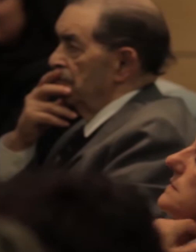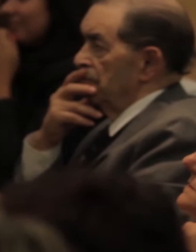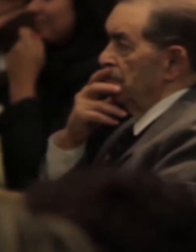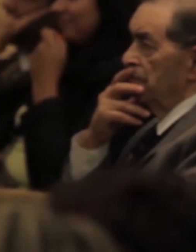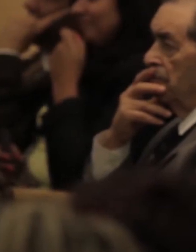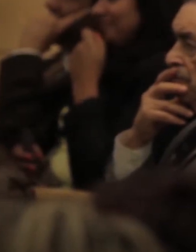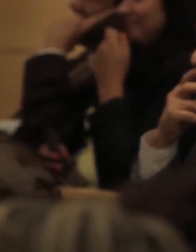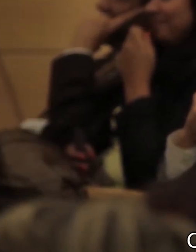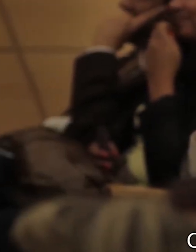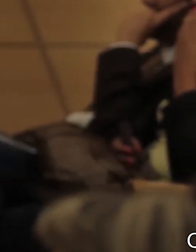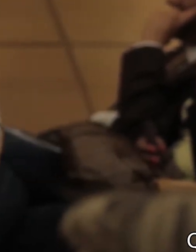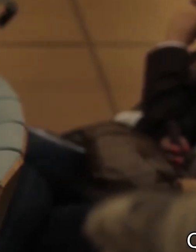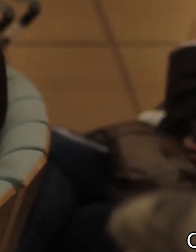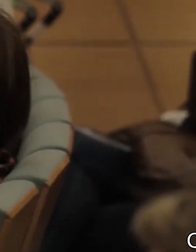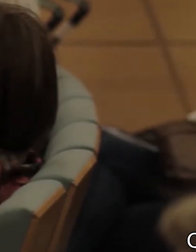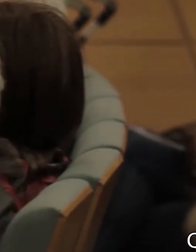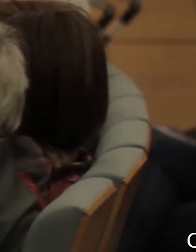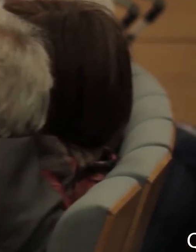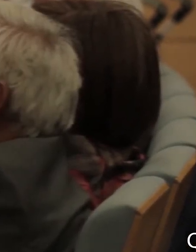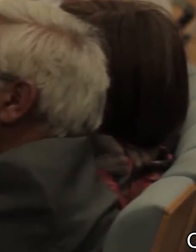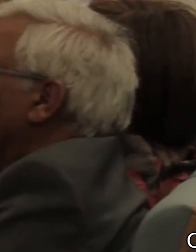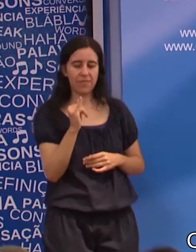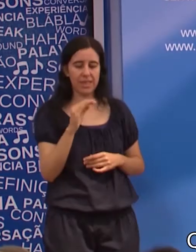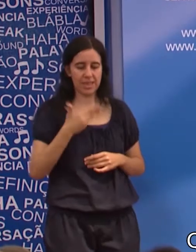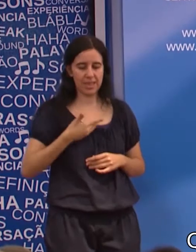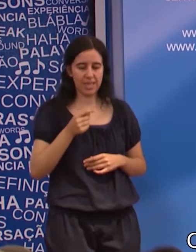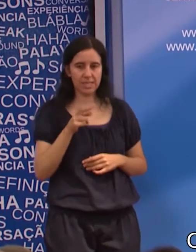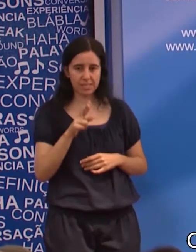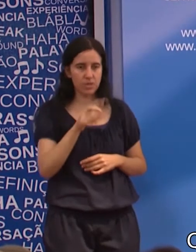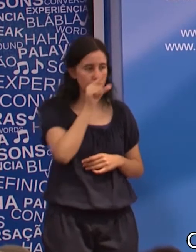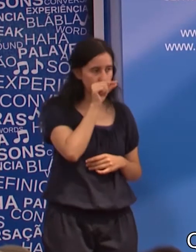Muito obrigada. Queria agradecer à Videx e ao Montepio